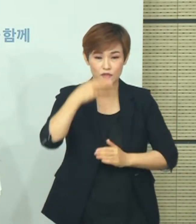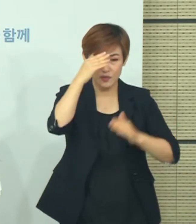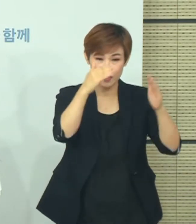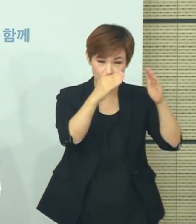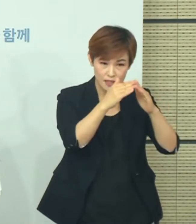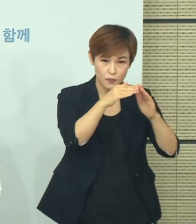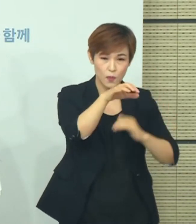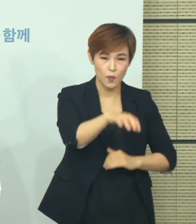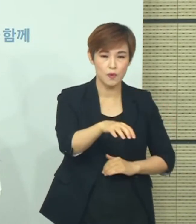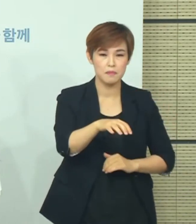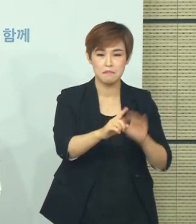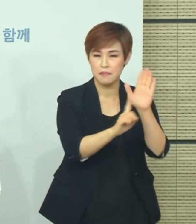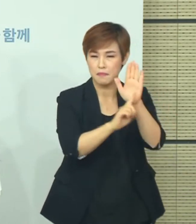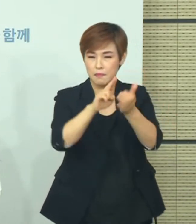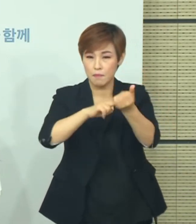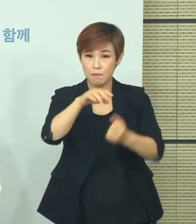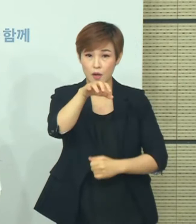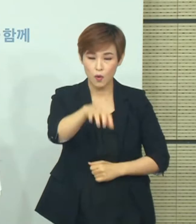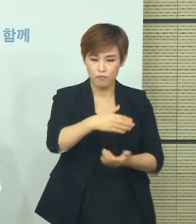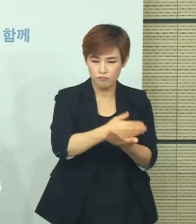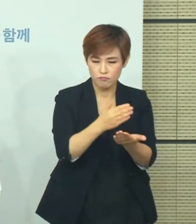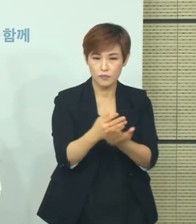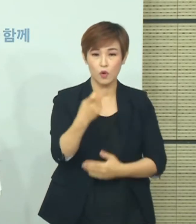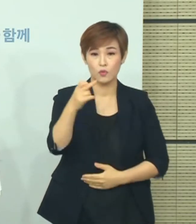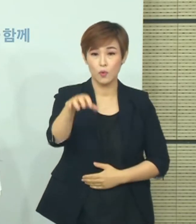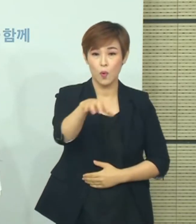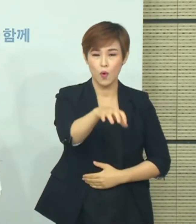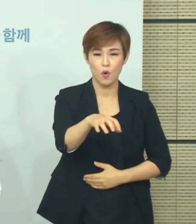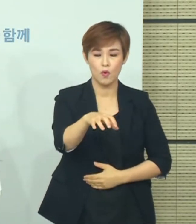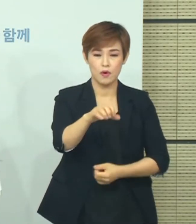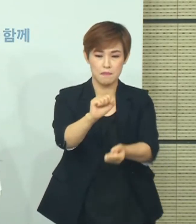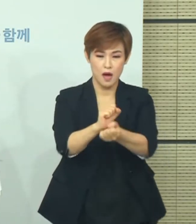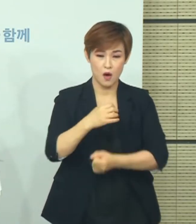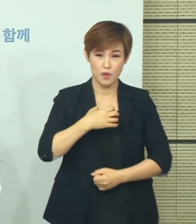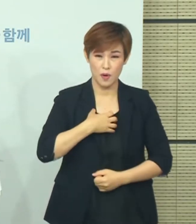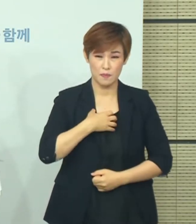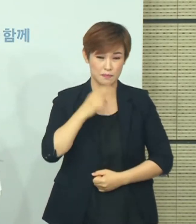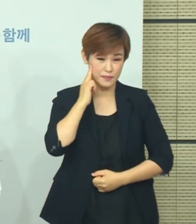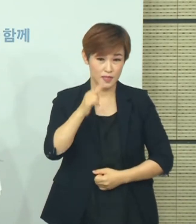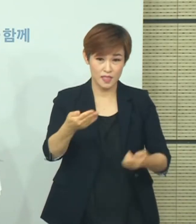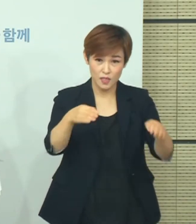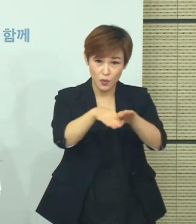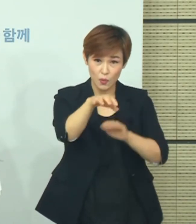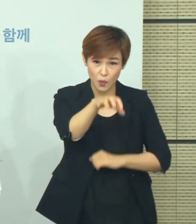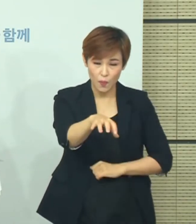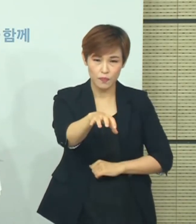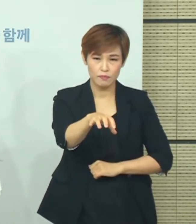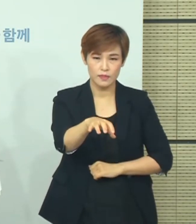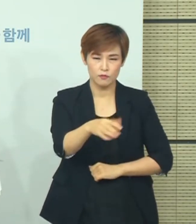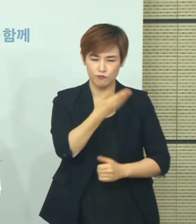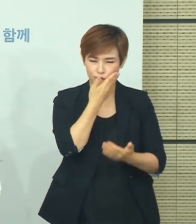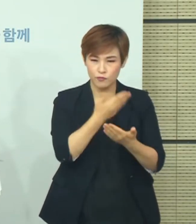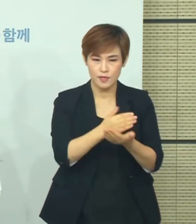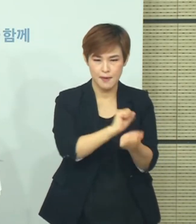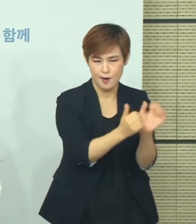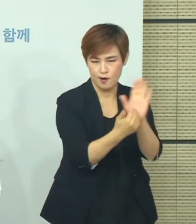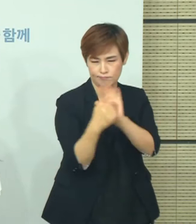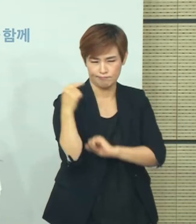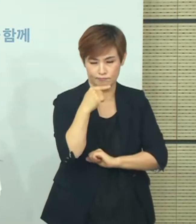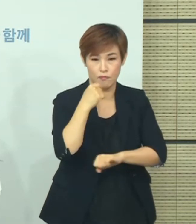방문 판매 시설 등 12종의 고위험 시설에 대해 핵심 방역 수칙 준수를